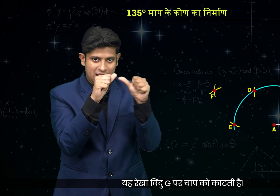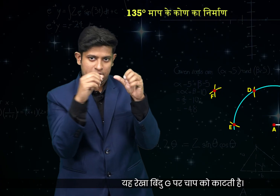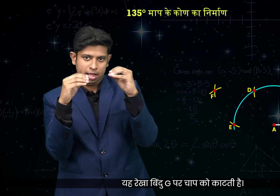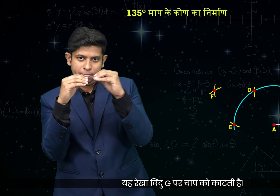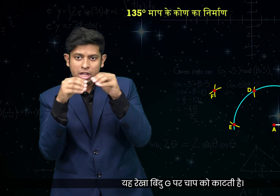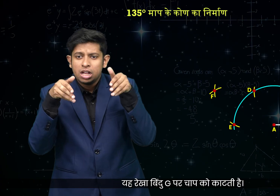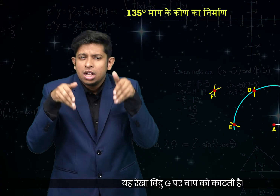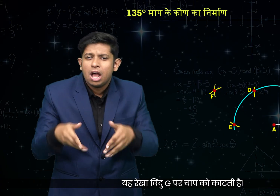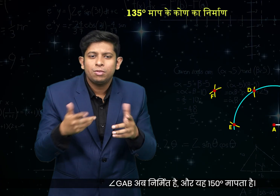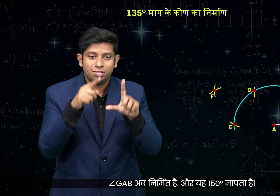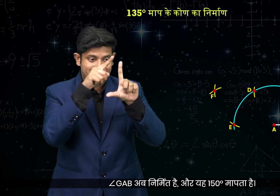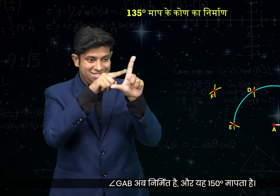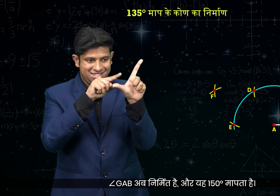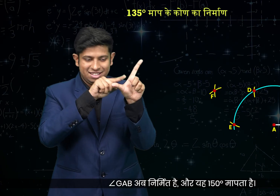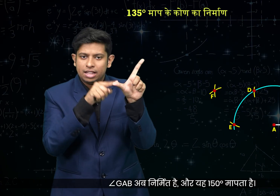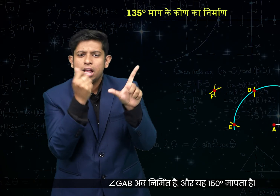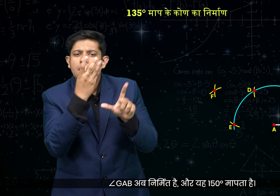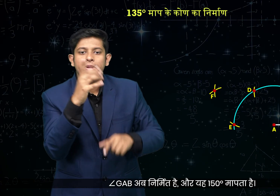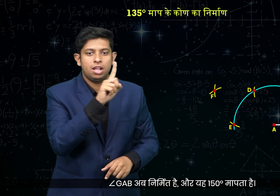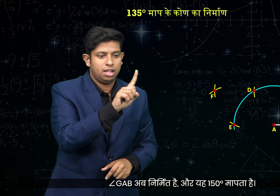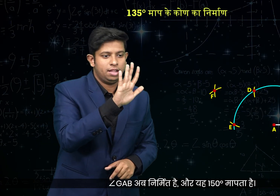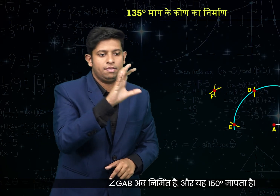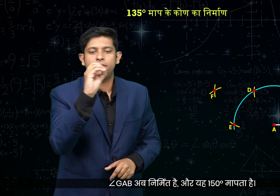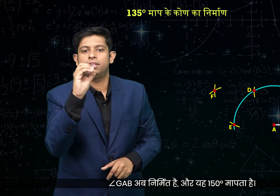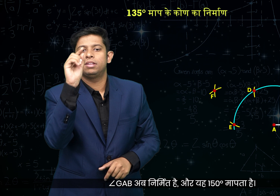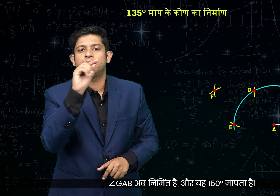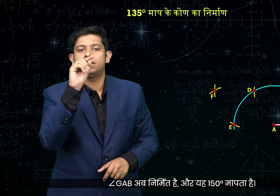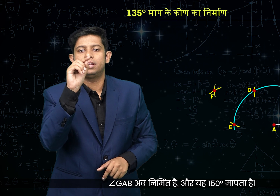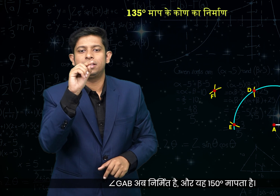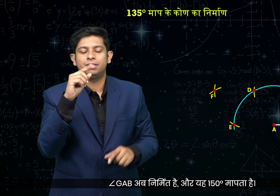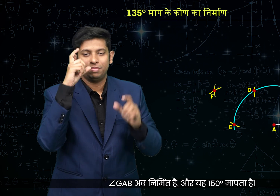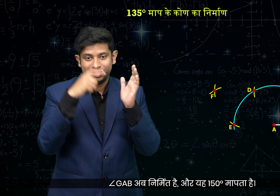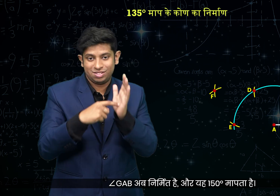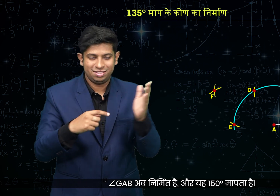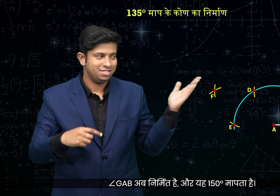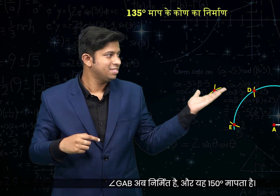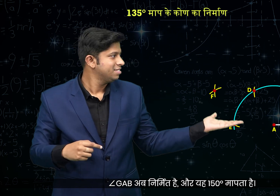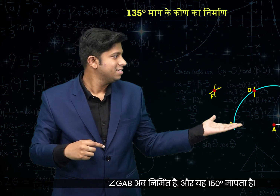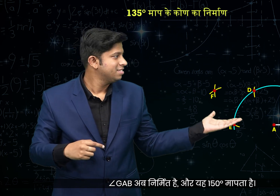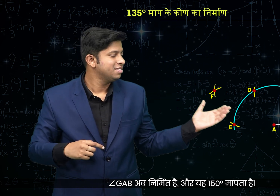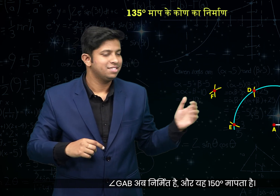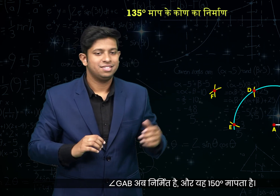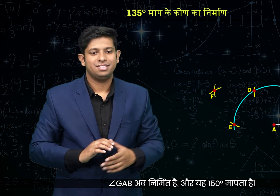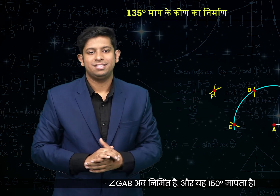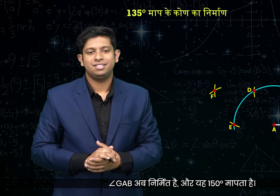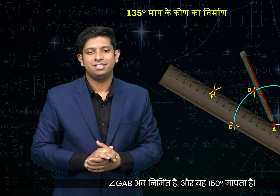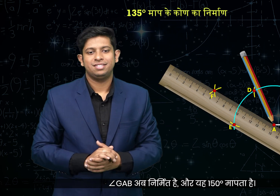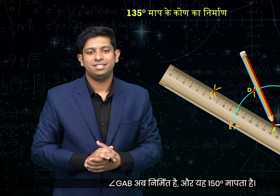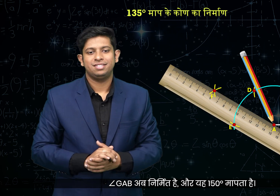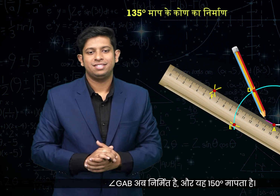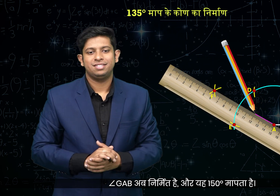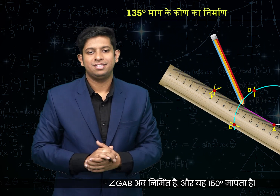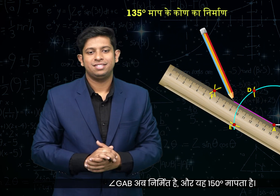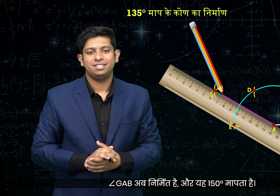छाप को काटती है। एंगल GAB अब निम्रित है और यहाँ 150